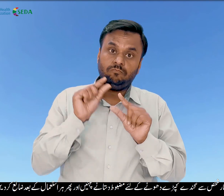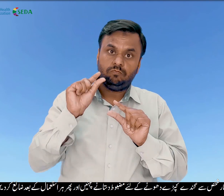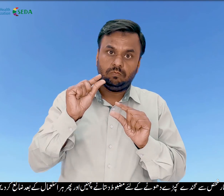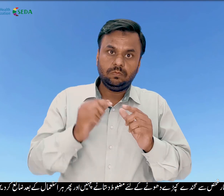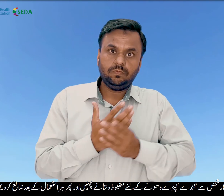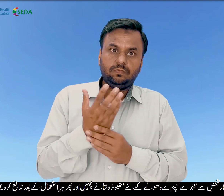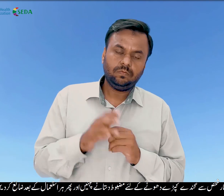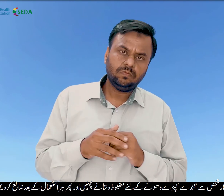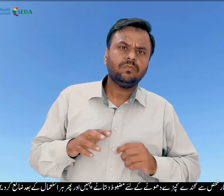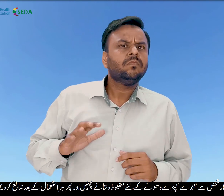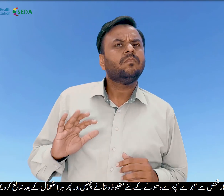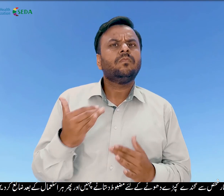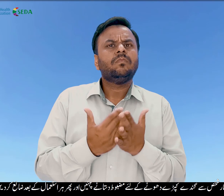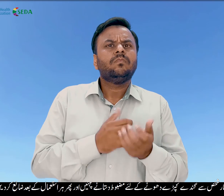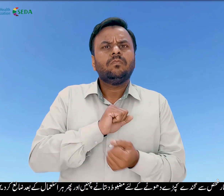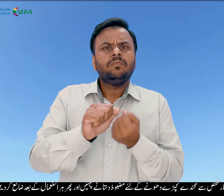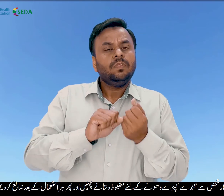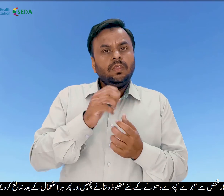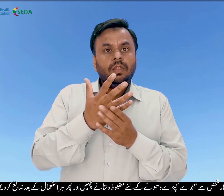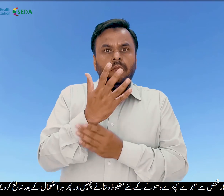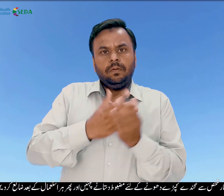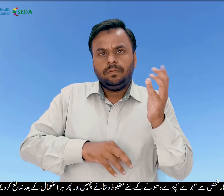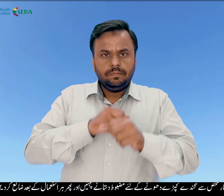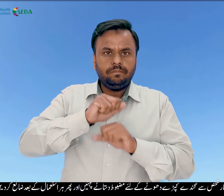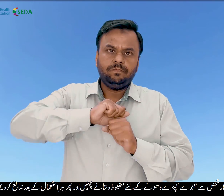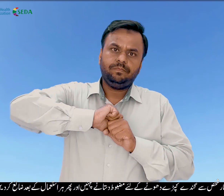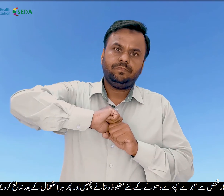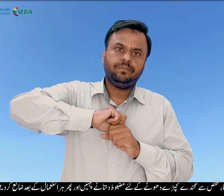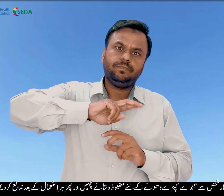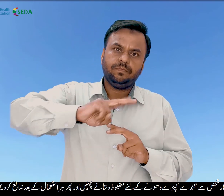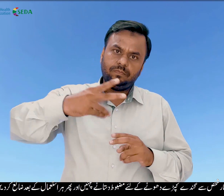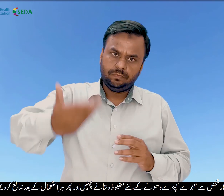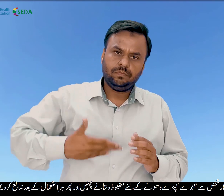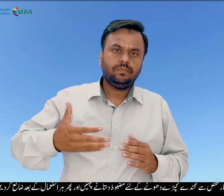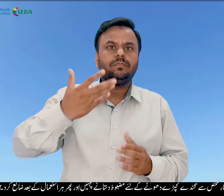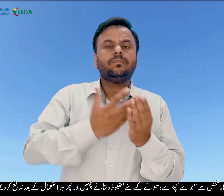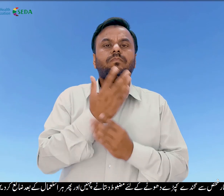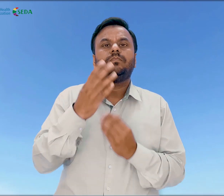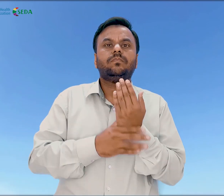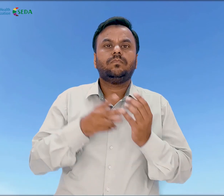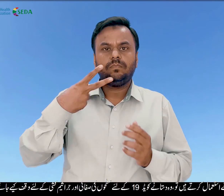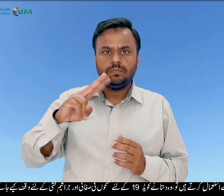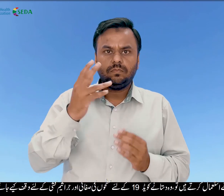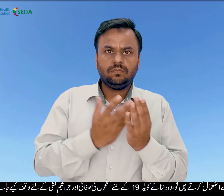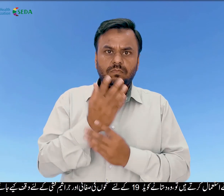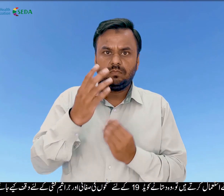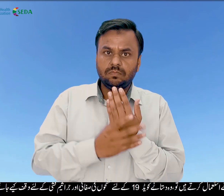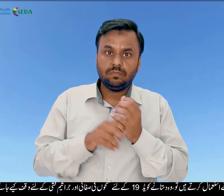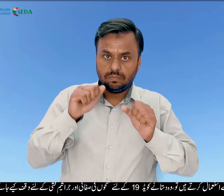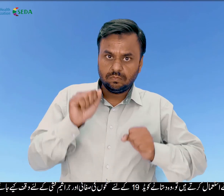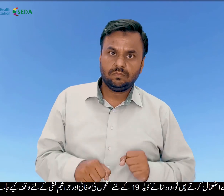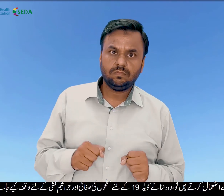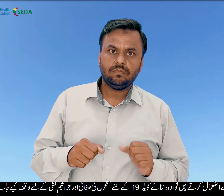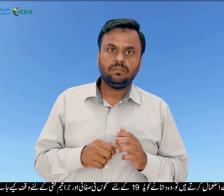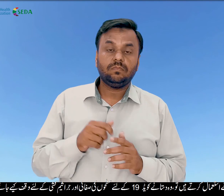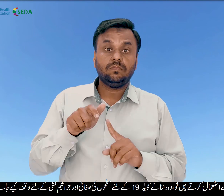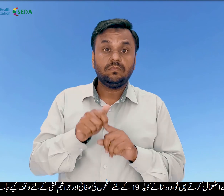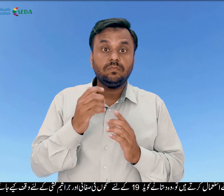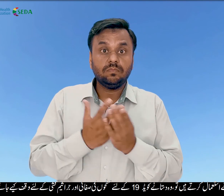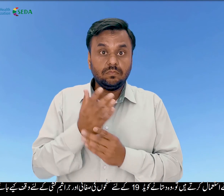اور پھر ہر استعمال کے بعد ضائع کر دیں۔ اگر دوبارہ استعمال کے قابل دستانے